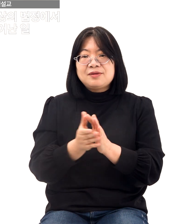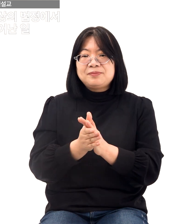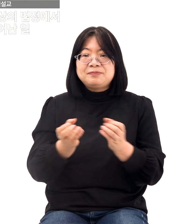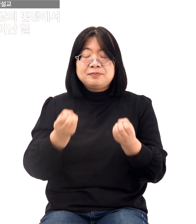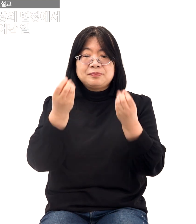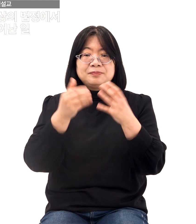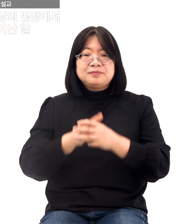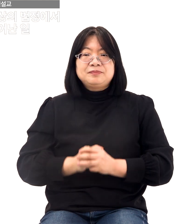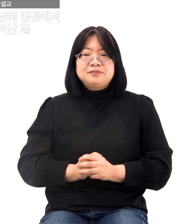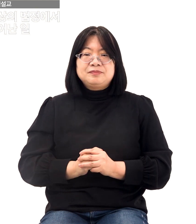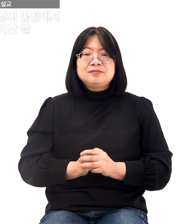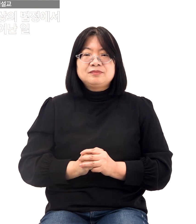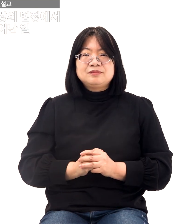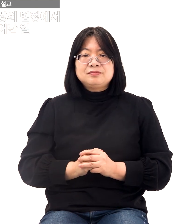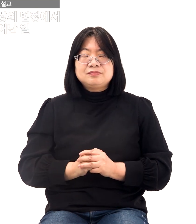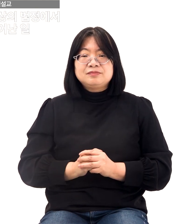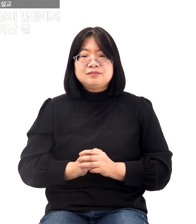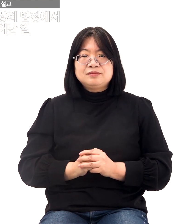할렐루야.